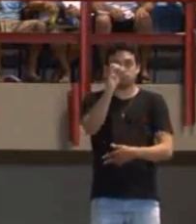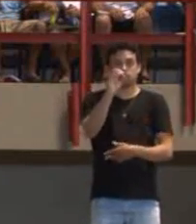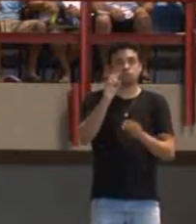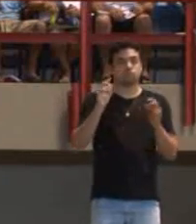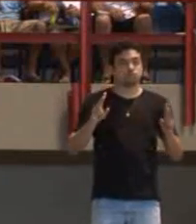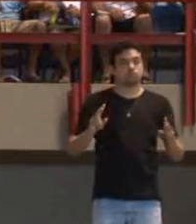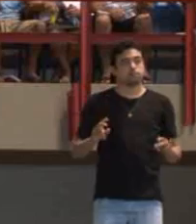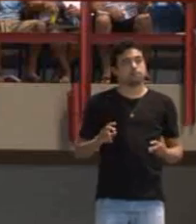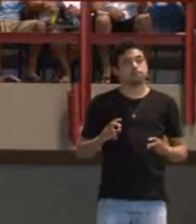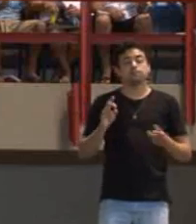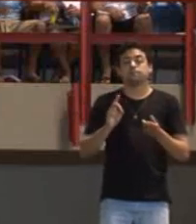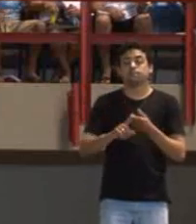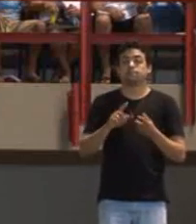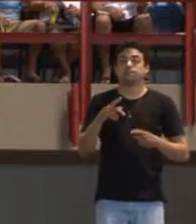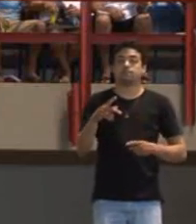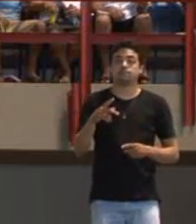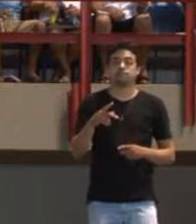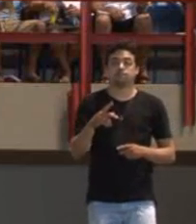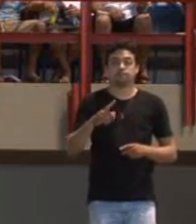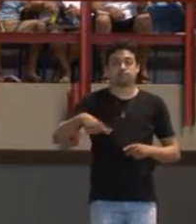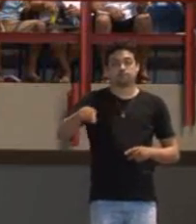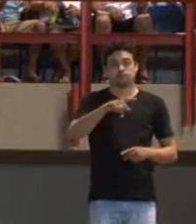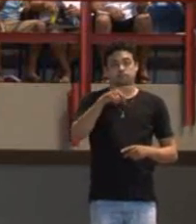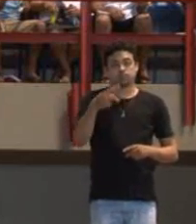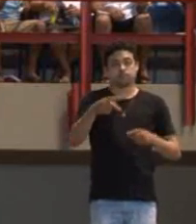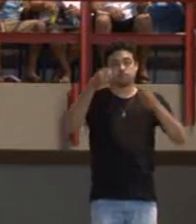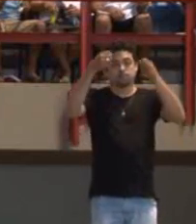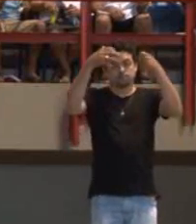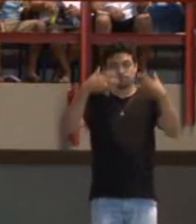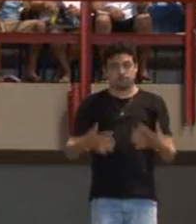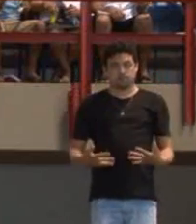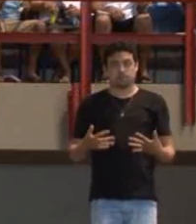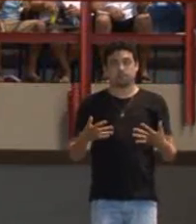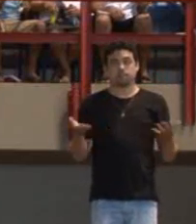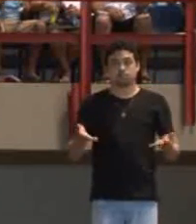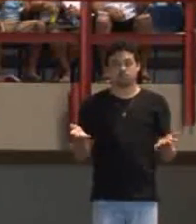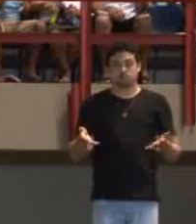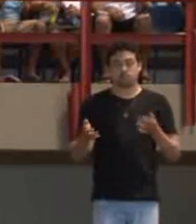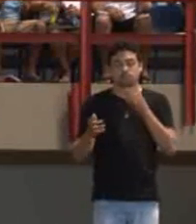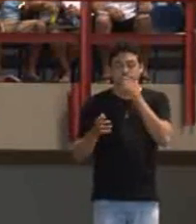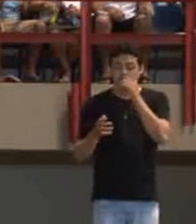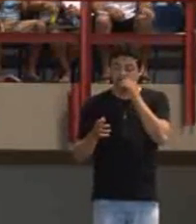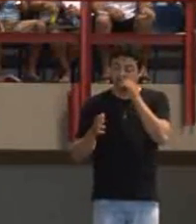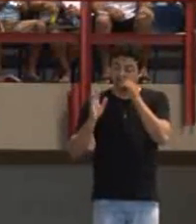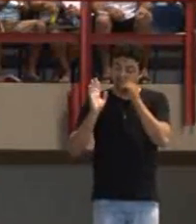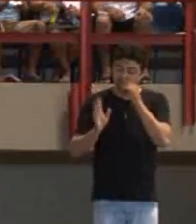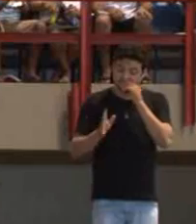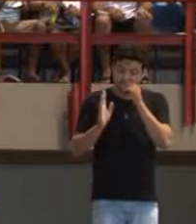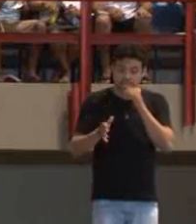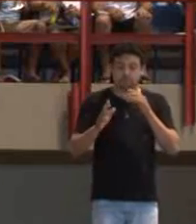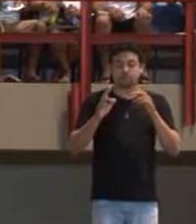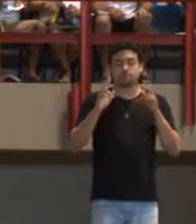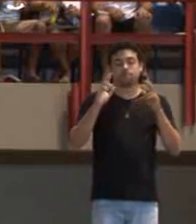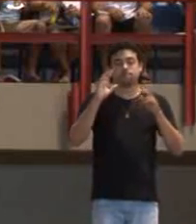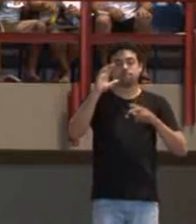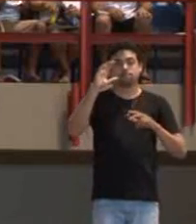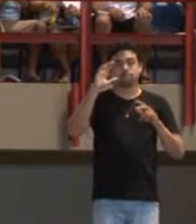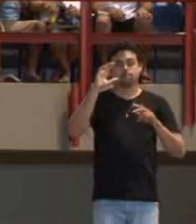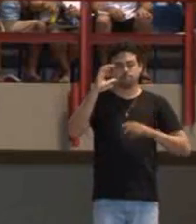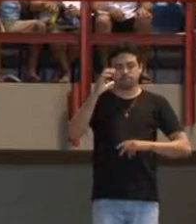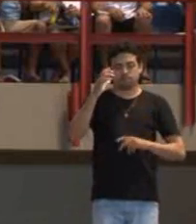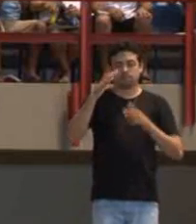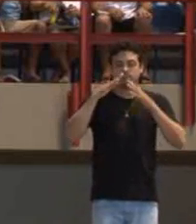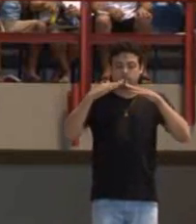tá? O que nós vamos falar na aula de hoje, né, que é Ciências da Natureza e Suas Tecnologias, nesse